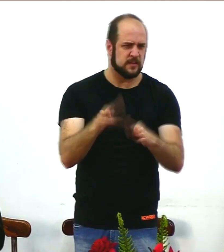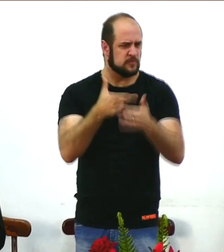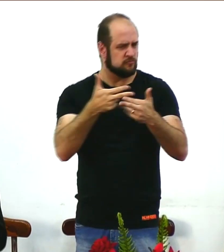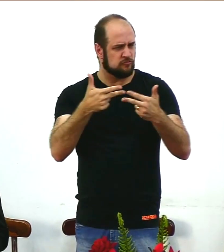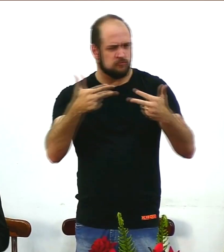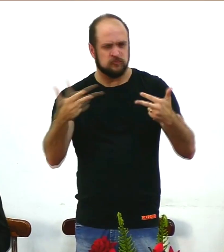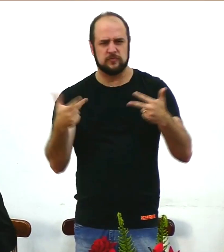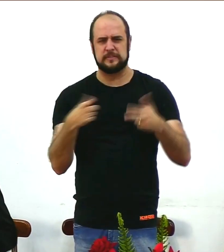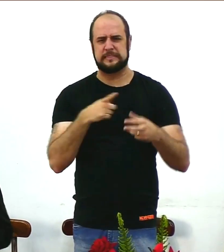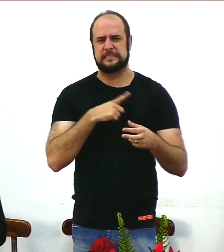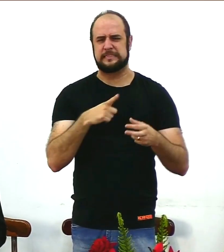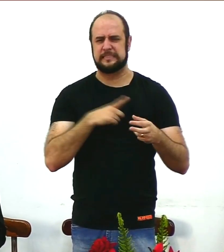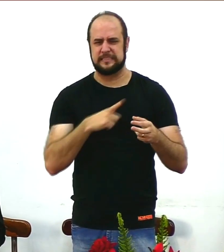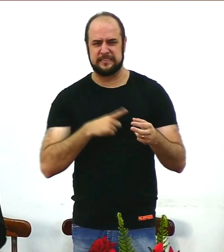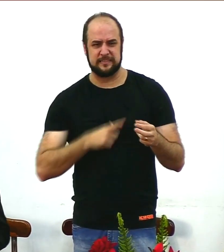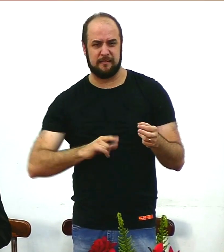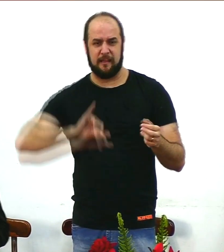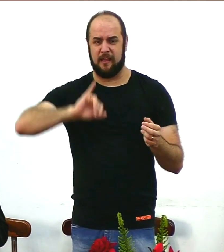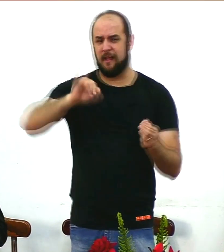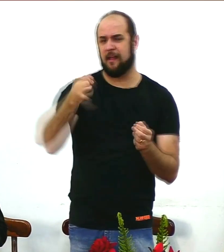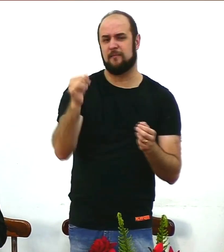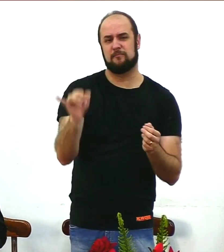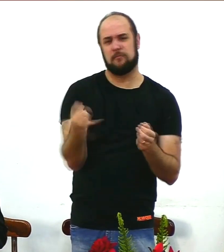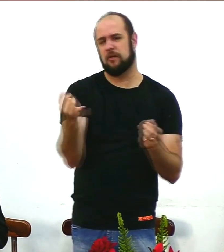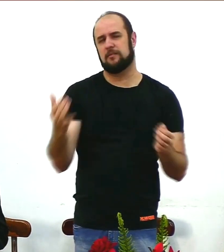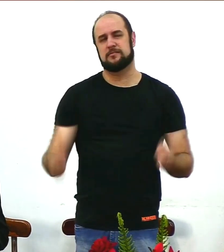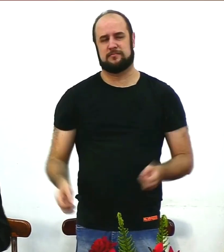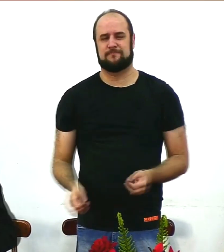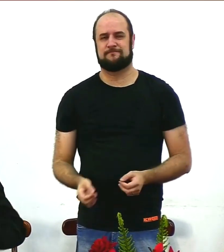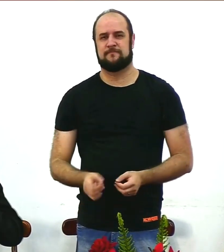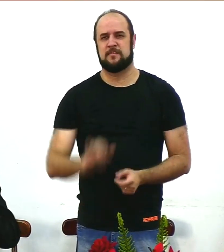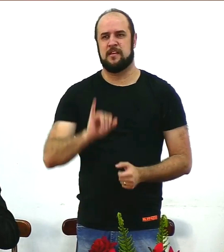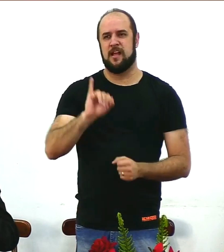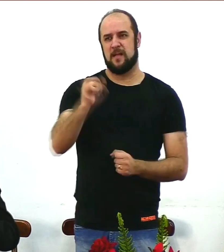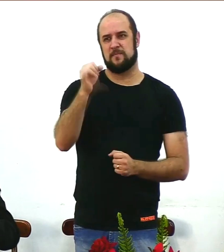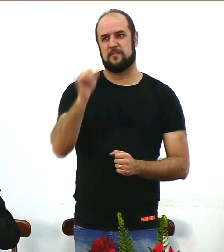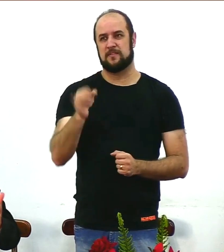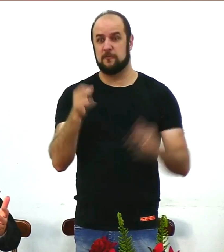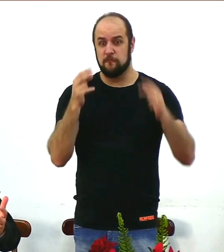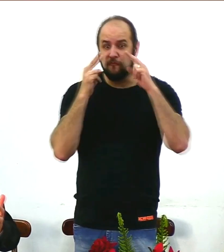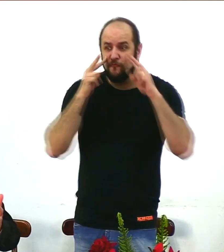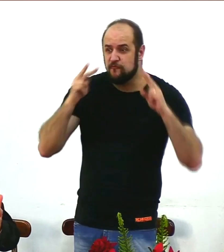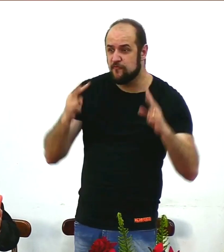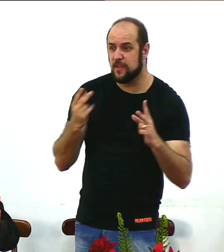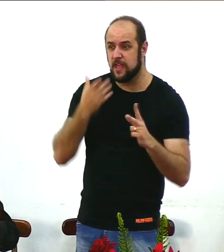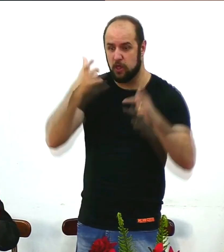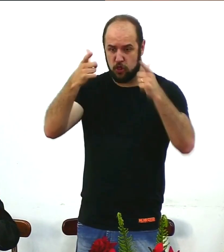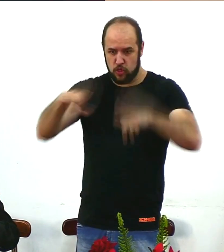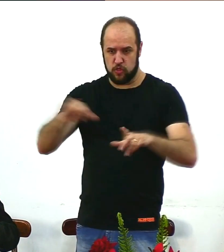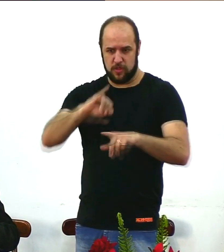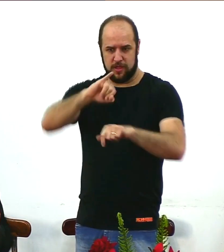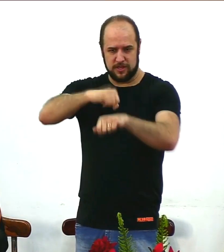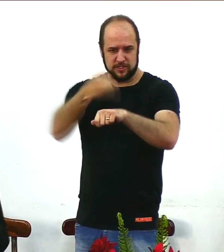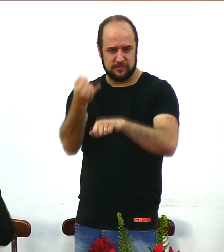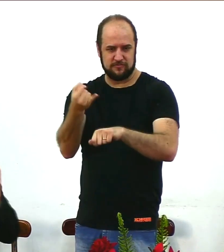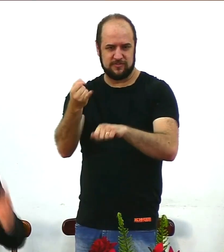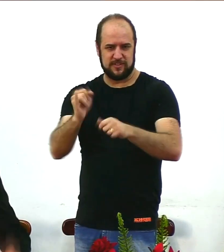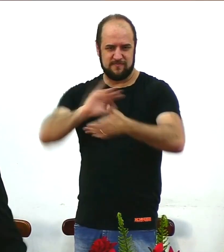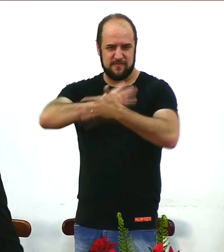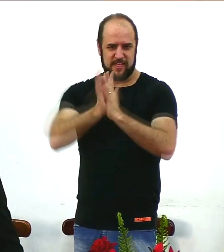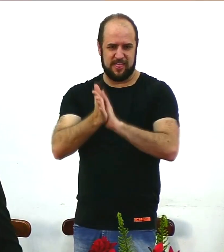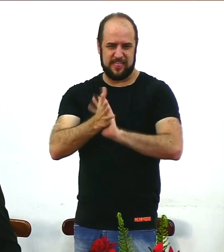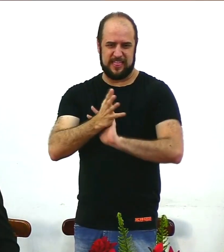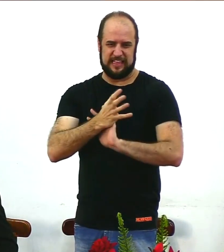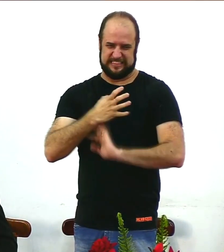E isso gerou uma tristeza muito grande no povo de Judá, muito grande. Obadias